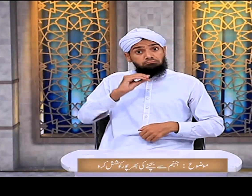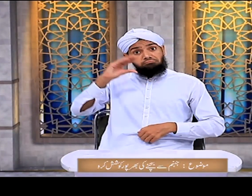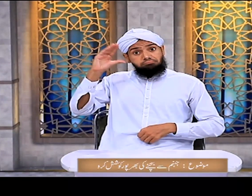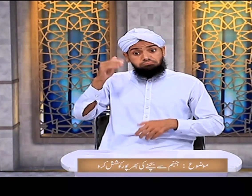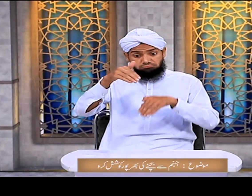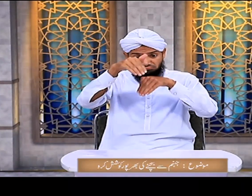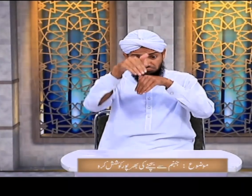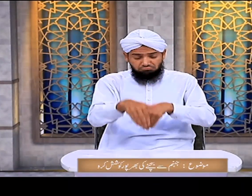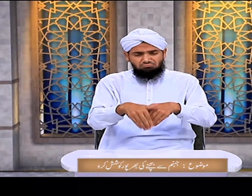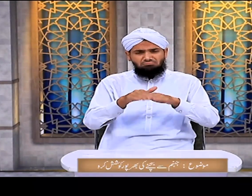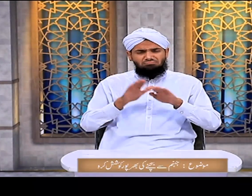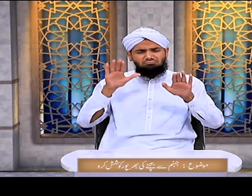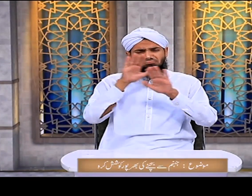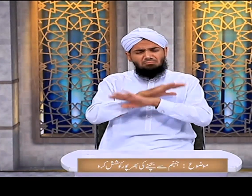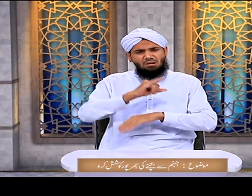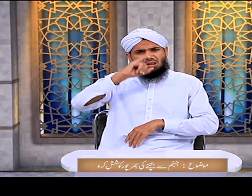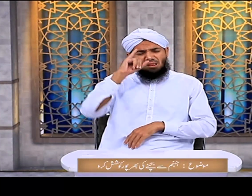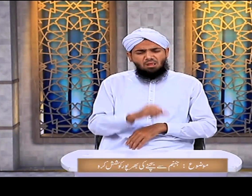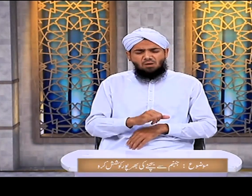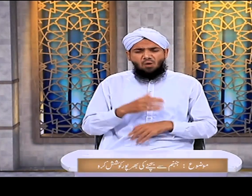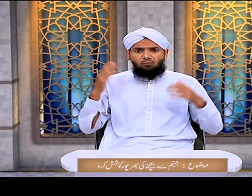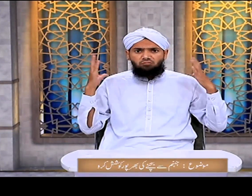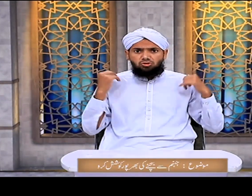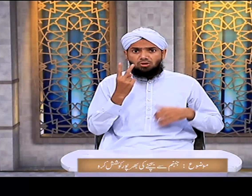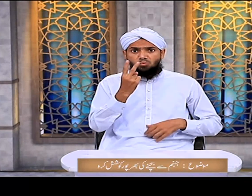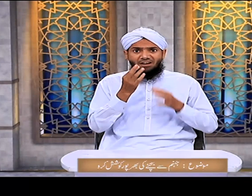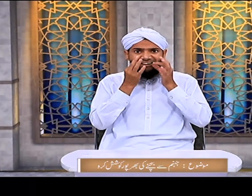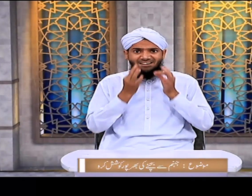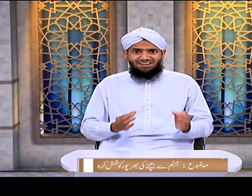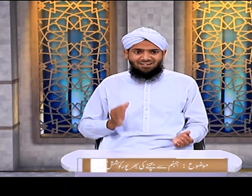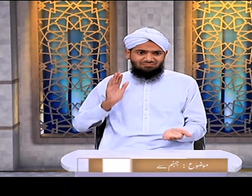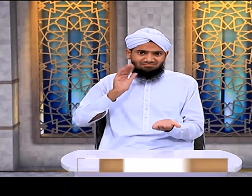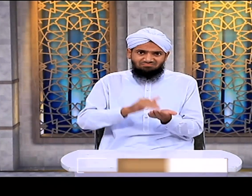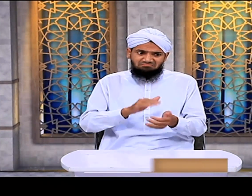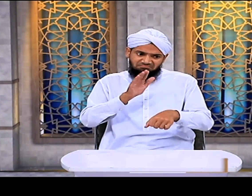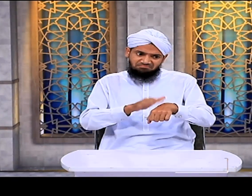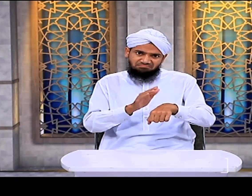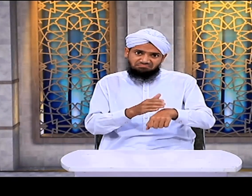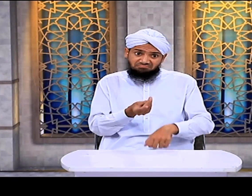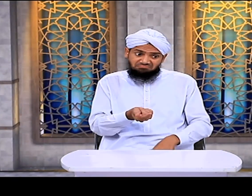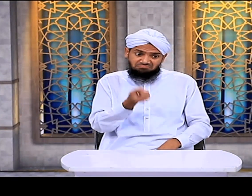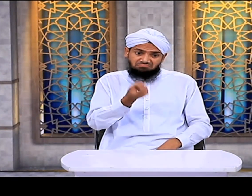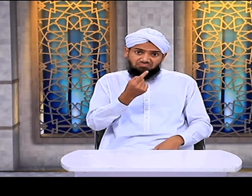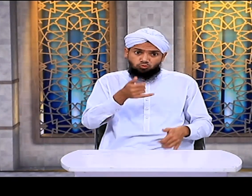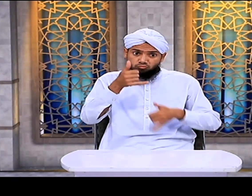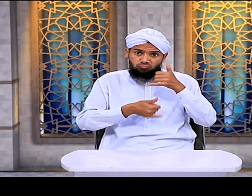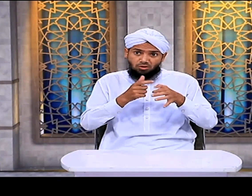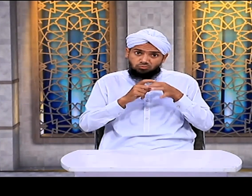یہ وحشت دور نہ ہوئی ہوگی کہ منکر نکیر تشریف لے آئیں گے۔ ہاں قبر میں امتحان ہوگا۔